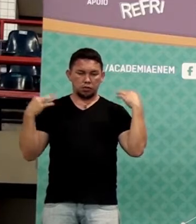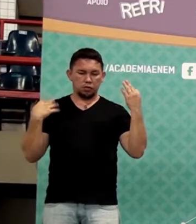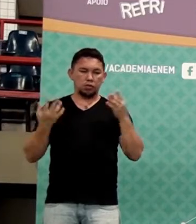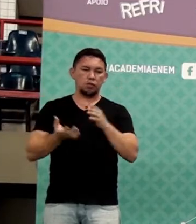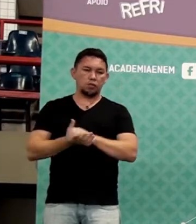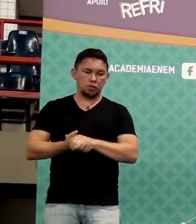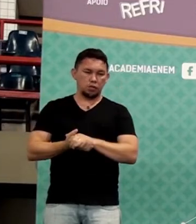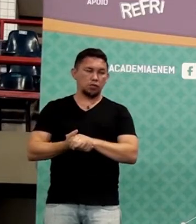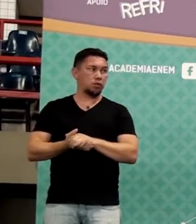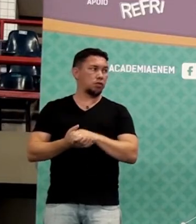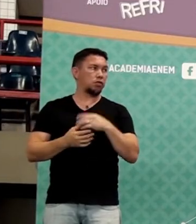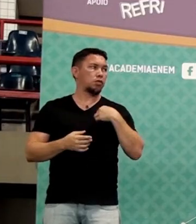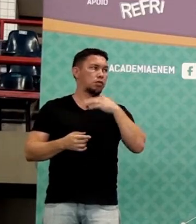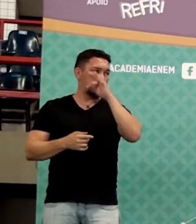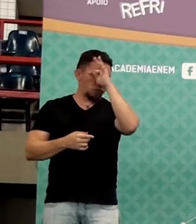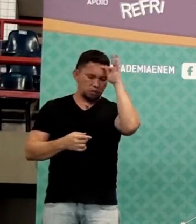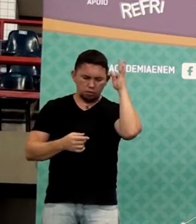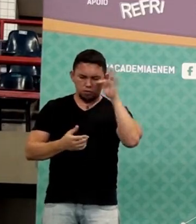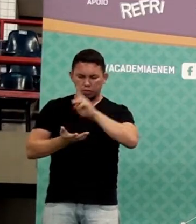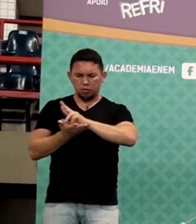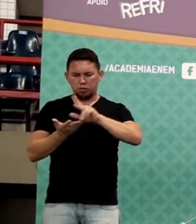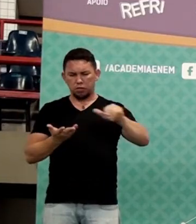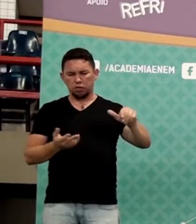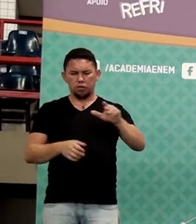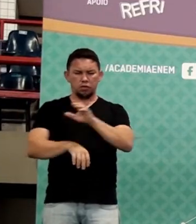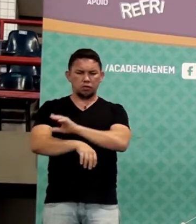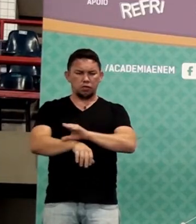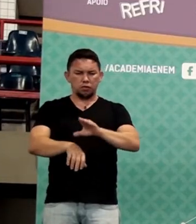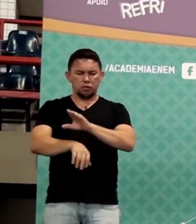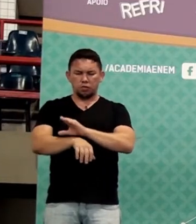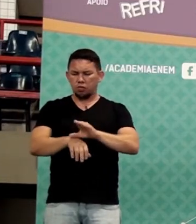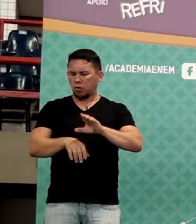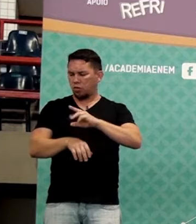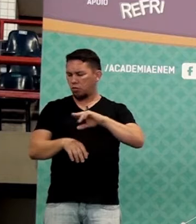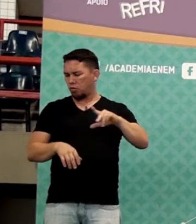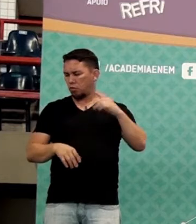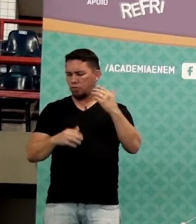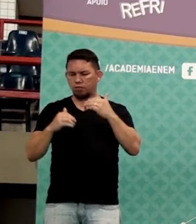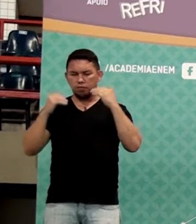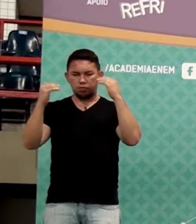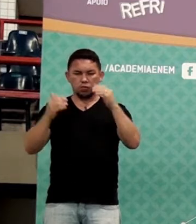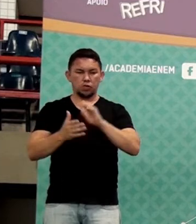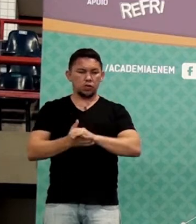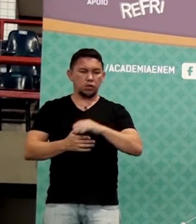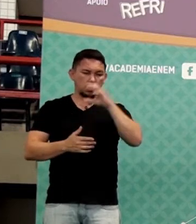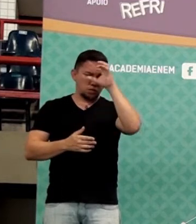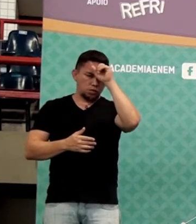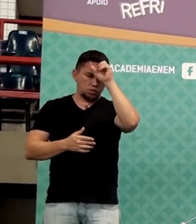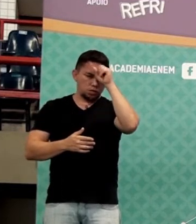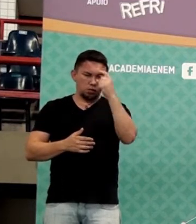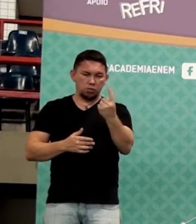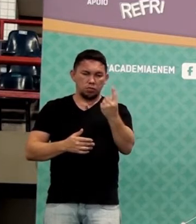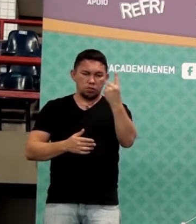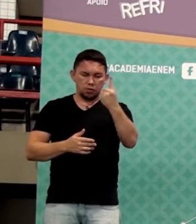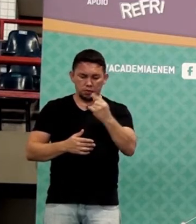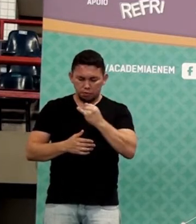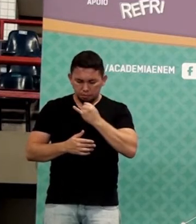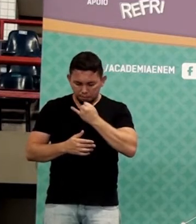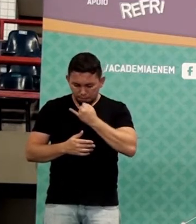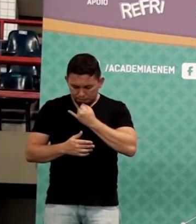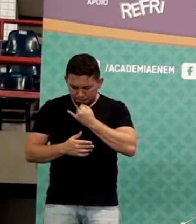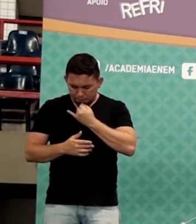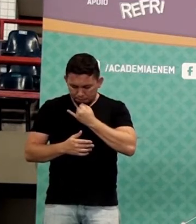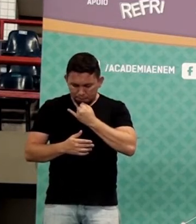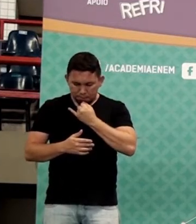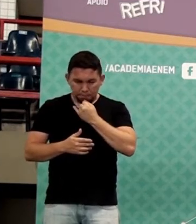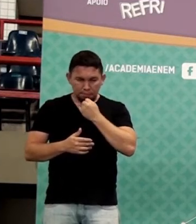hotelaria. Fiz teologia, fiz não sei quantas faculdades, eu gosto. Mas eu aprendi uma coisa tão triste, E a gente está